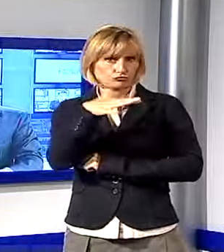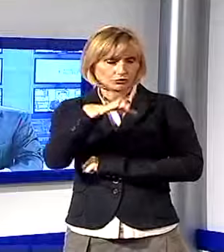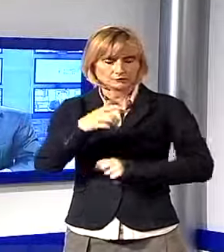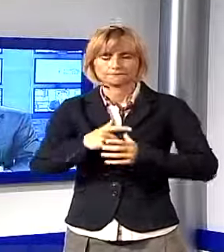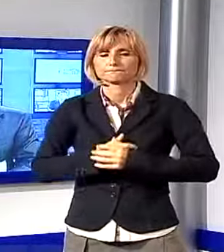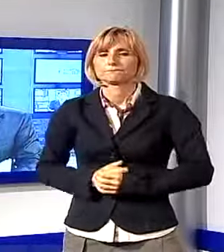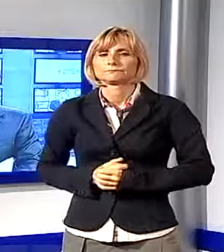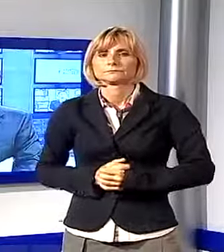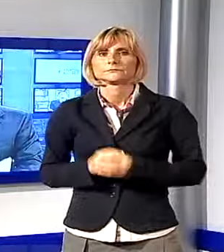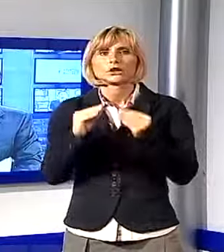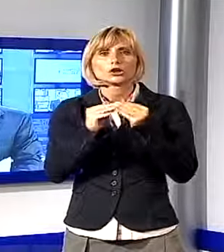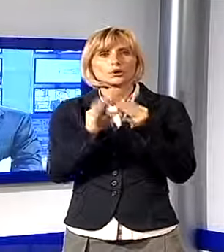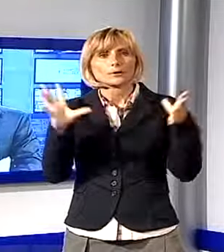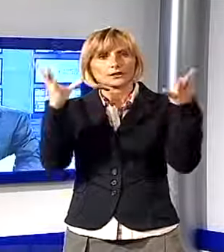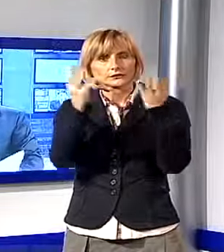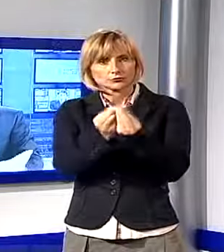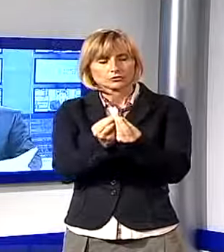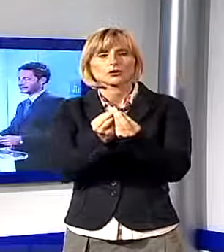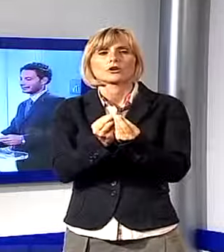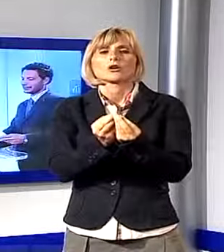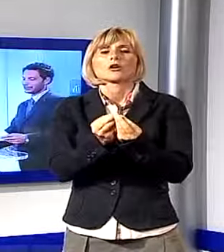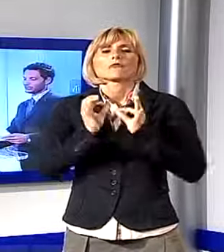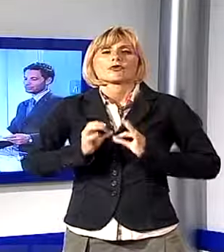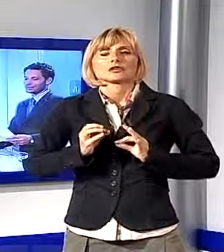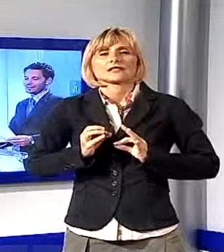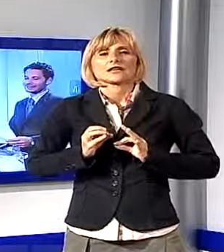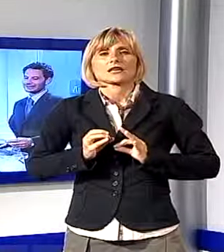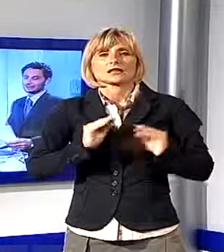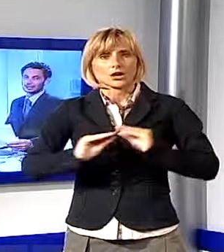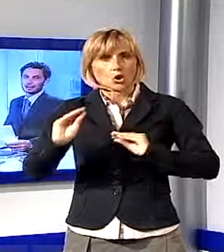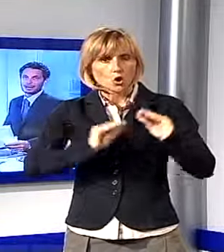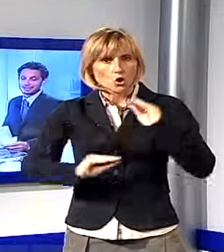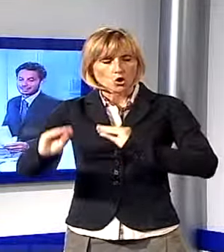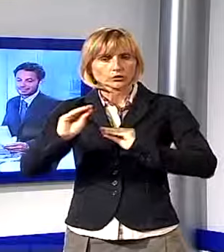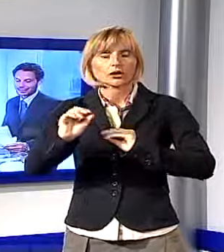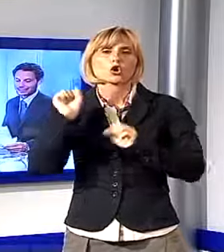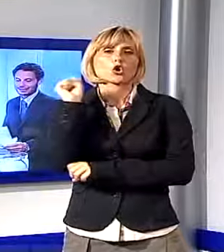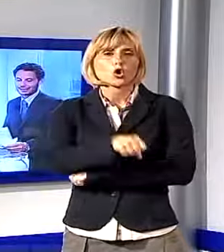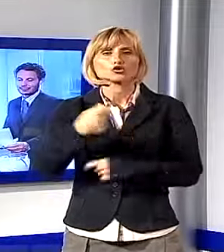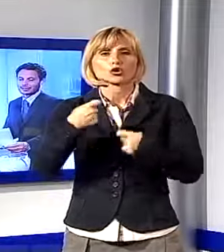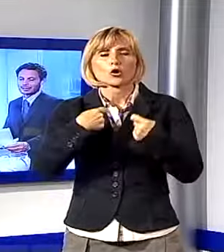Operazione congiunta delle forze dell'ordine contro la vendita di merce contraffatta a Forte dei Marmi a Pietrasanta, in azione